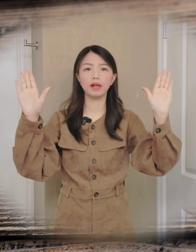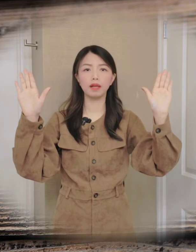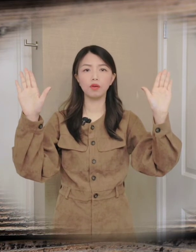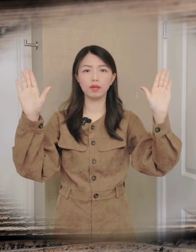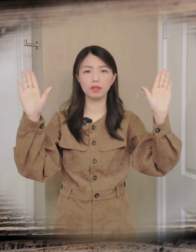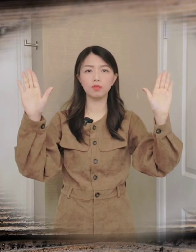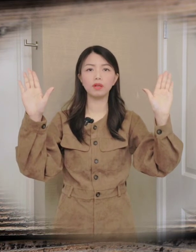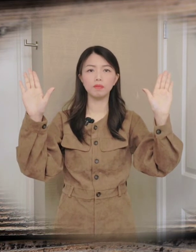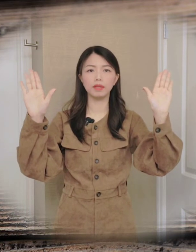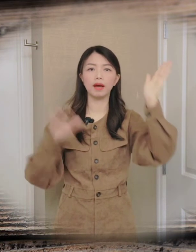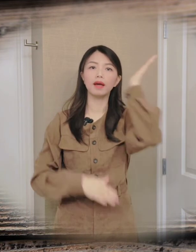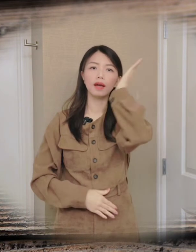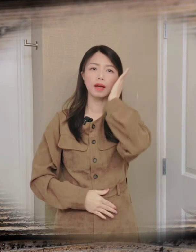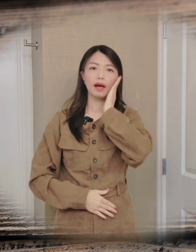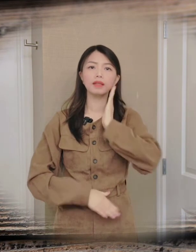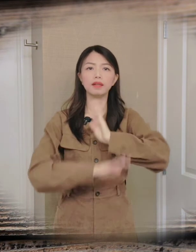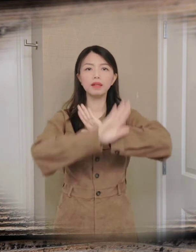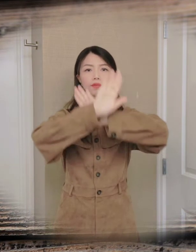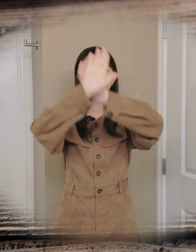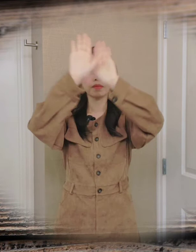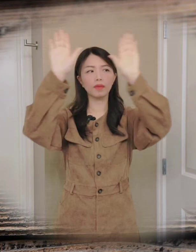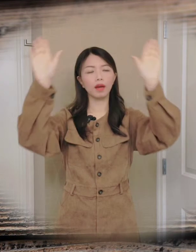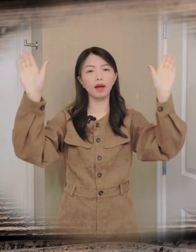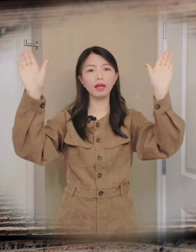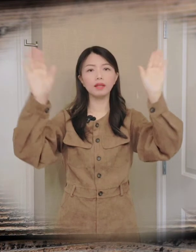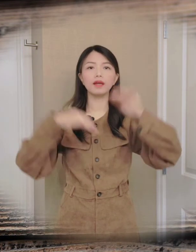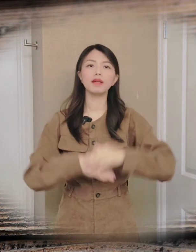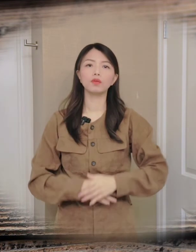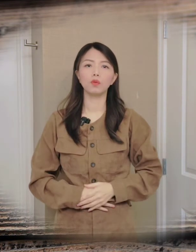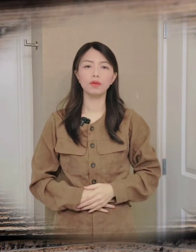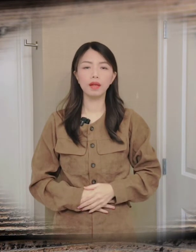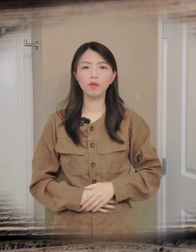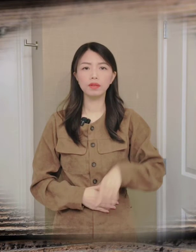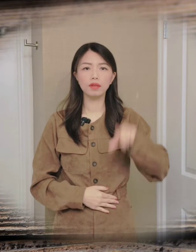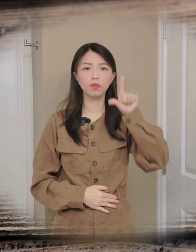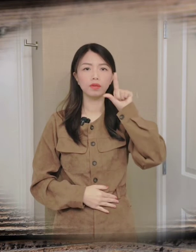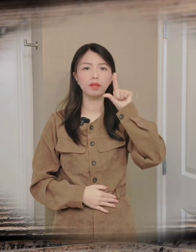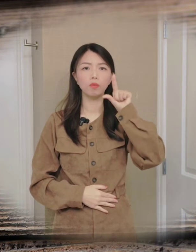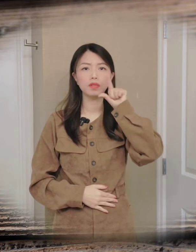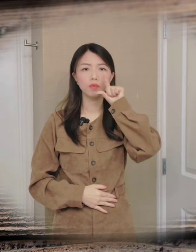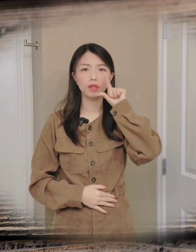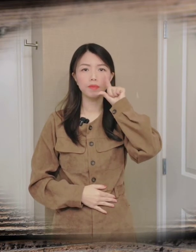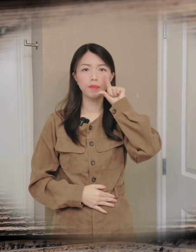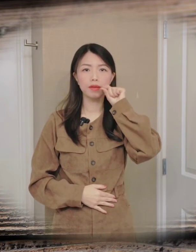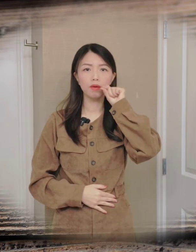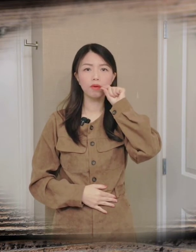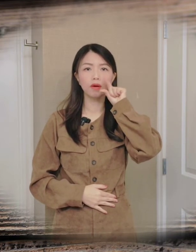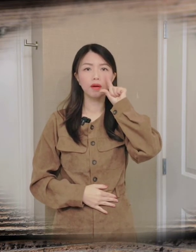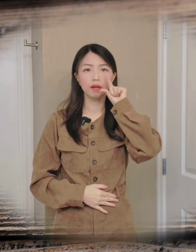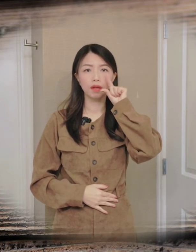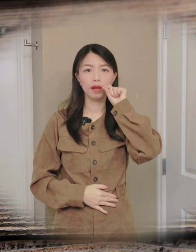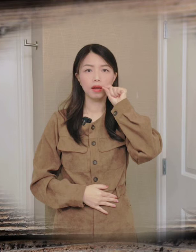펼쳐주시면 밝다라고 하는 뜻의 수어가 됩니다. 하늘, 하늘의 새도, 새라고 하는 뜻의 수어는 엄지검지를 입